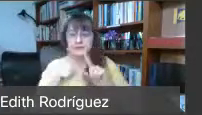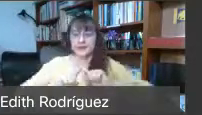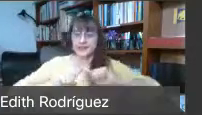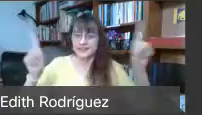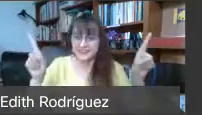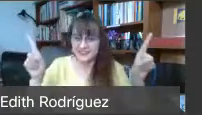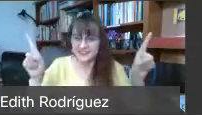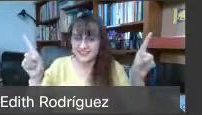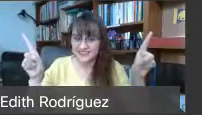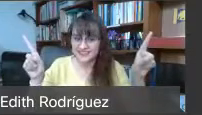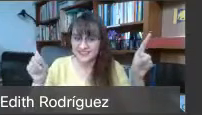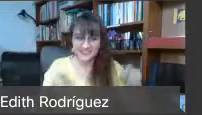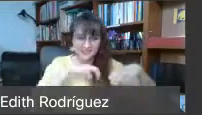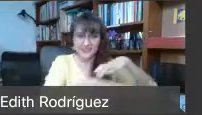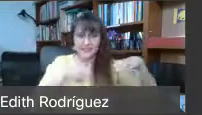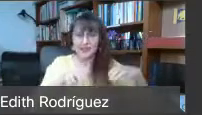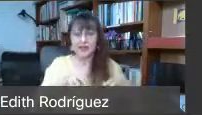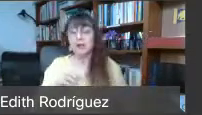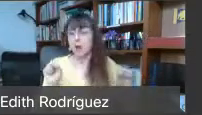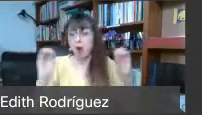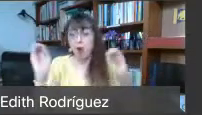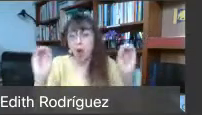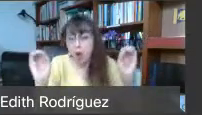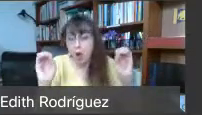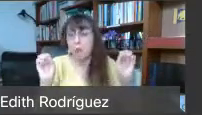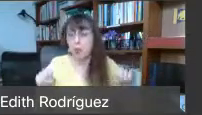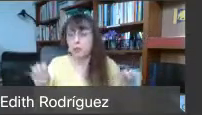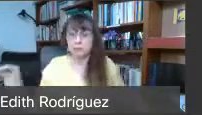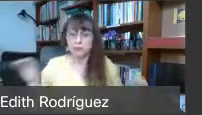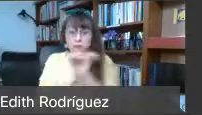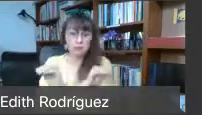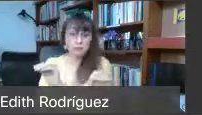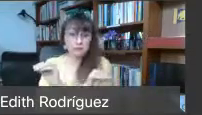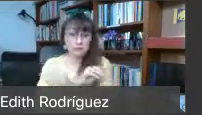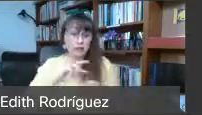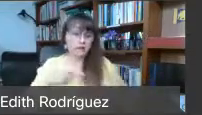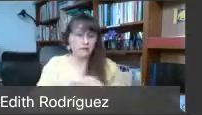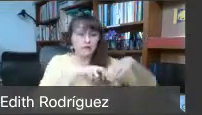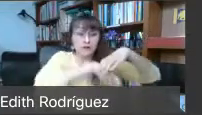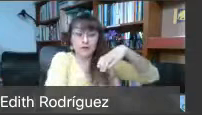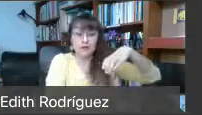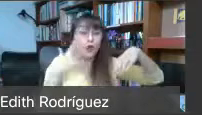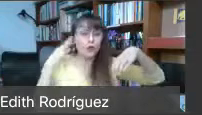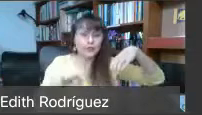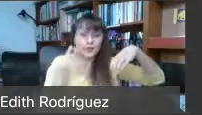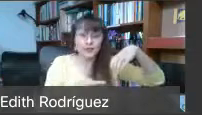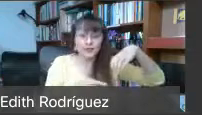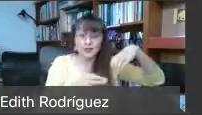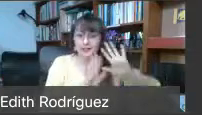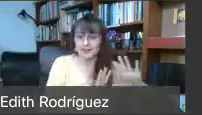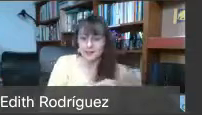los oyentes, sus experiencias de vida y experiencias visuales son muy diferentes. La forma en que perciben la comunicación es